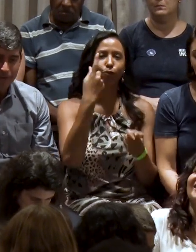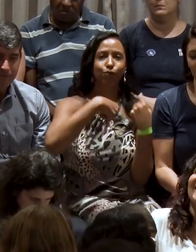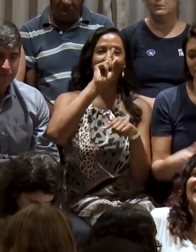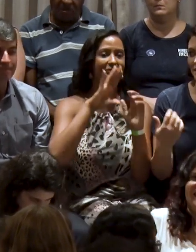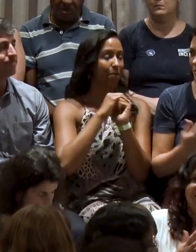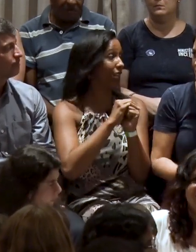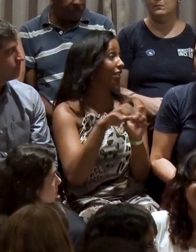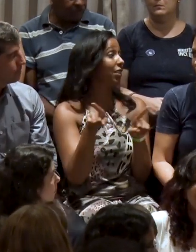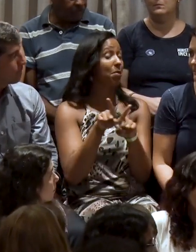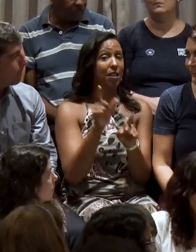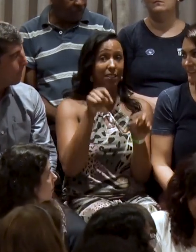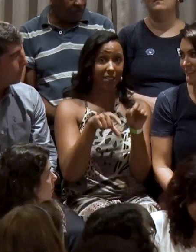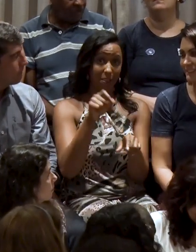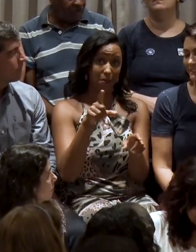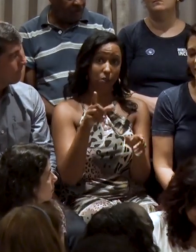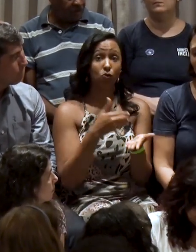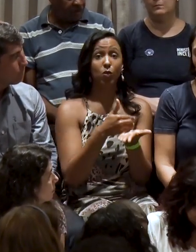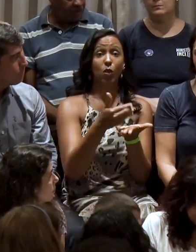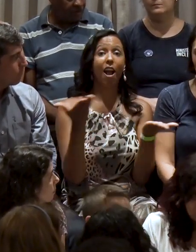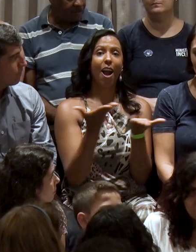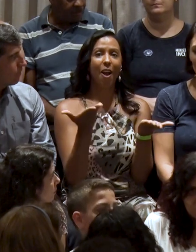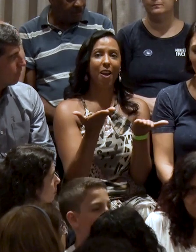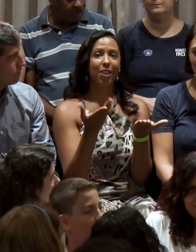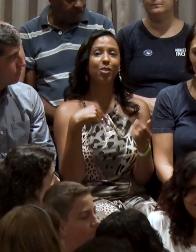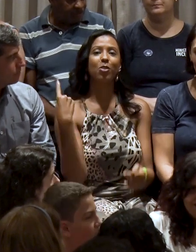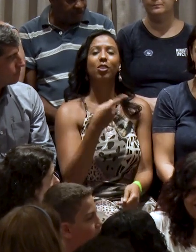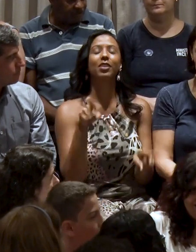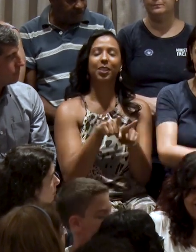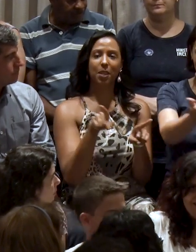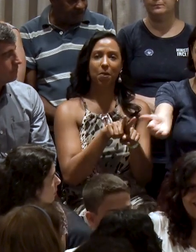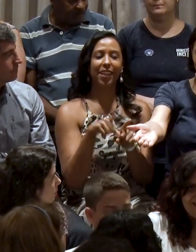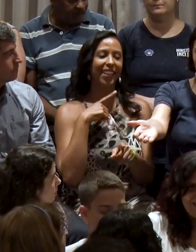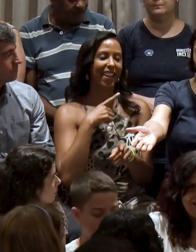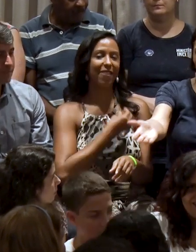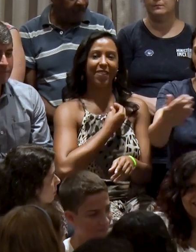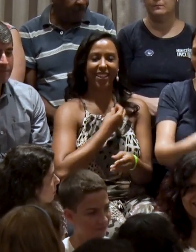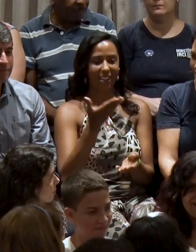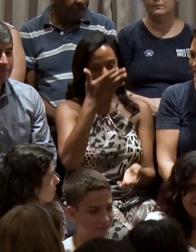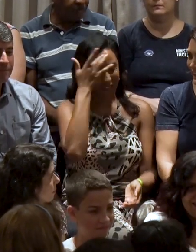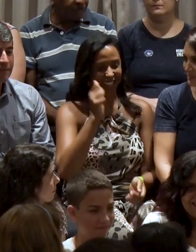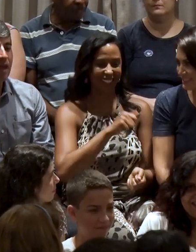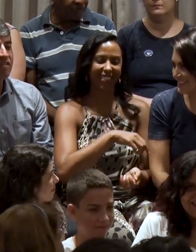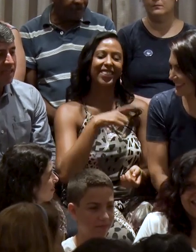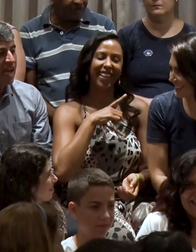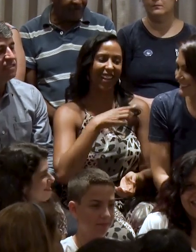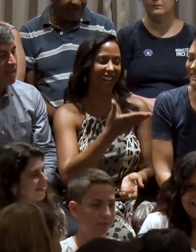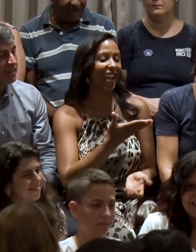agora nós estamos colhendo também com a vida dos nossos pequenos e técnicos. É verdade, é